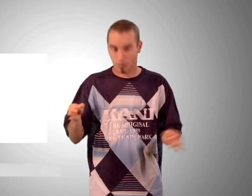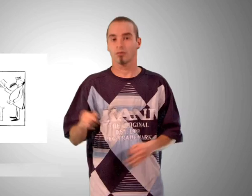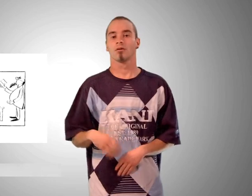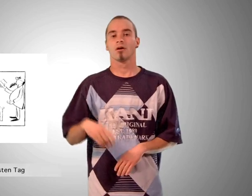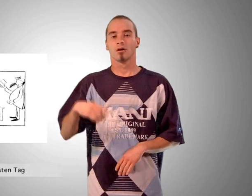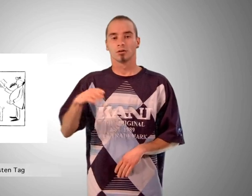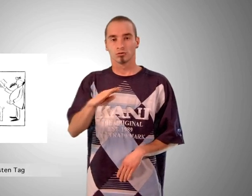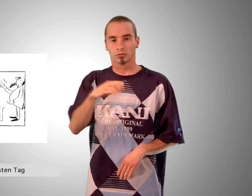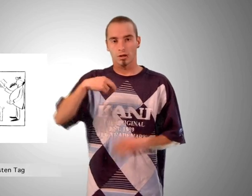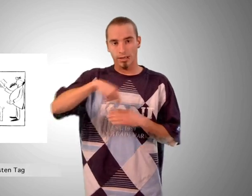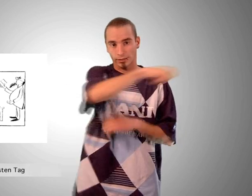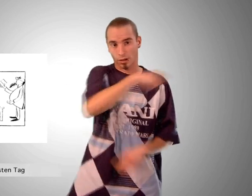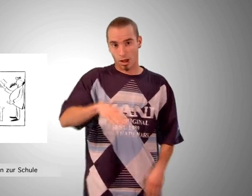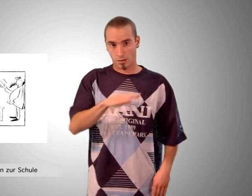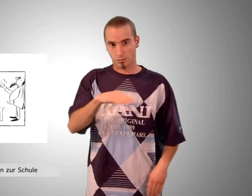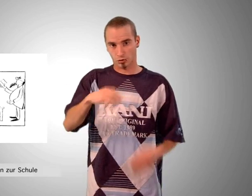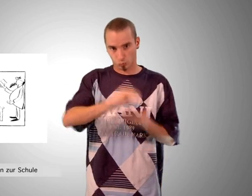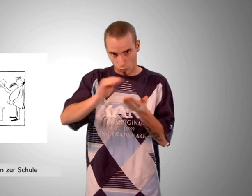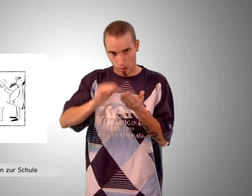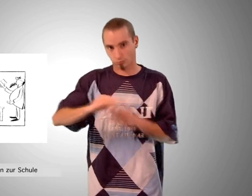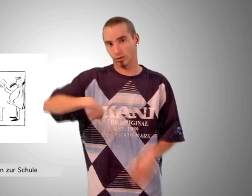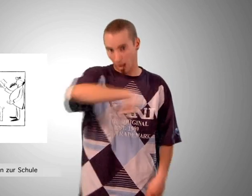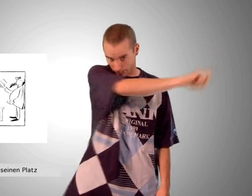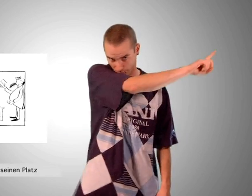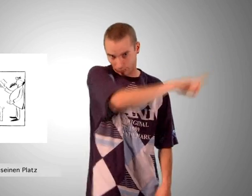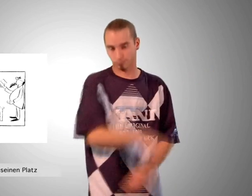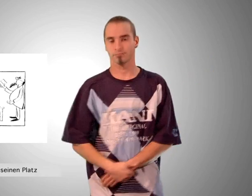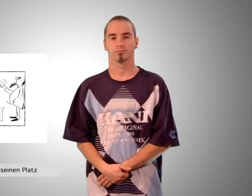Am nächsten Tag geht der Sohn zur Schule, setzt sich auf seinen Platz